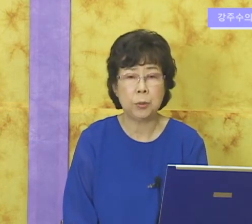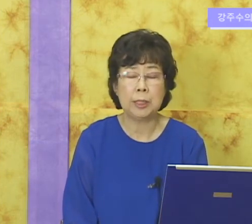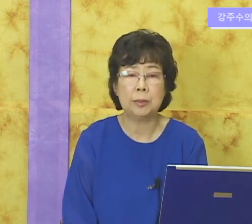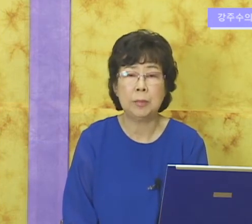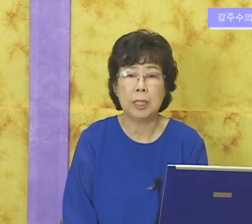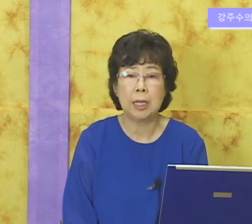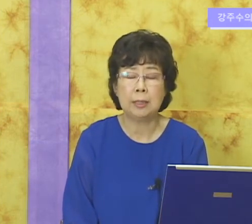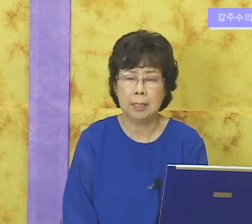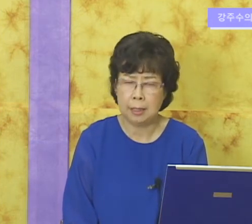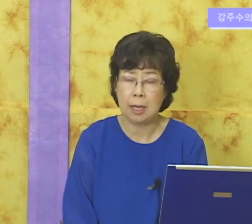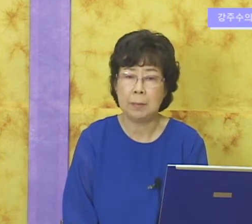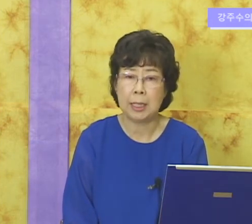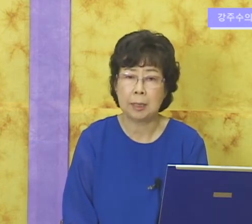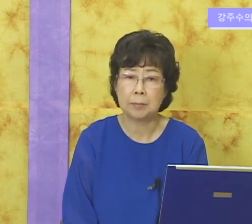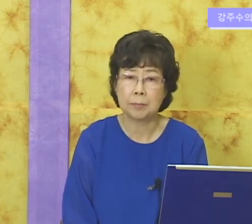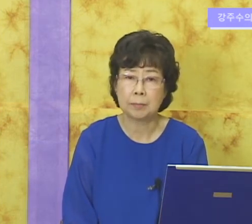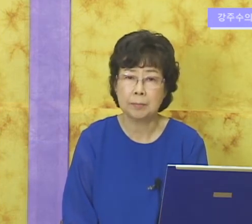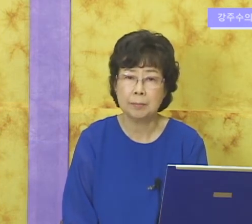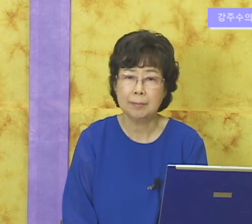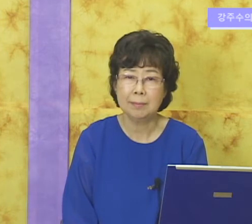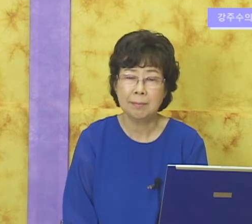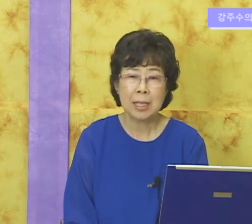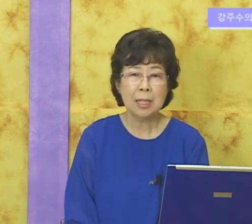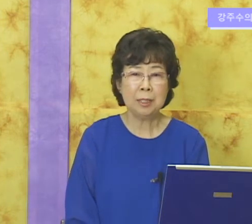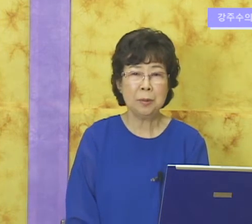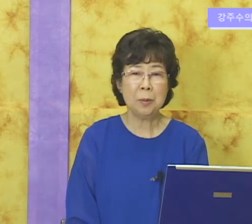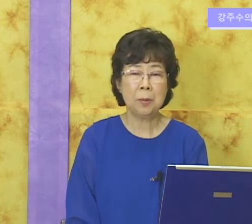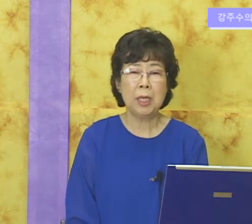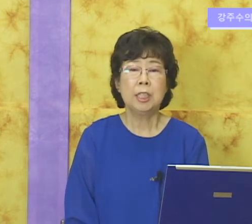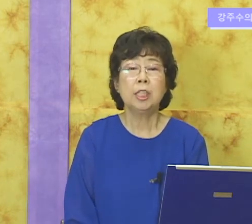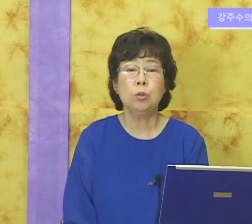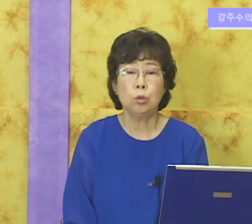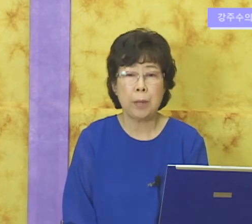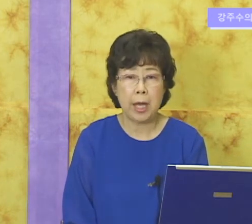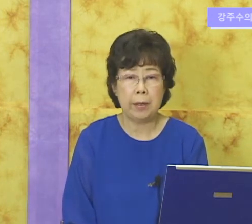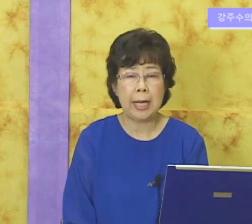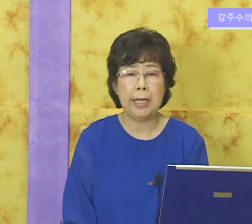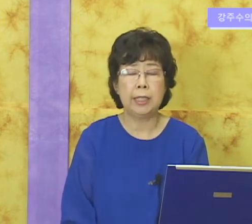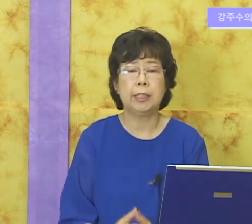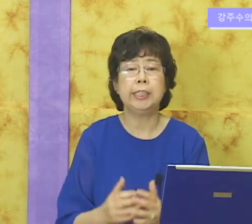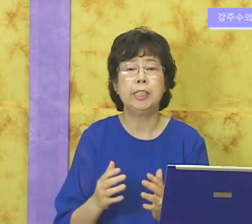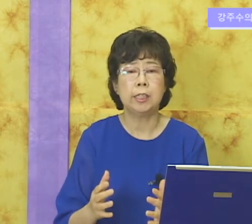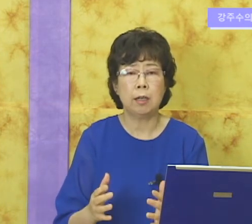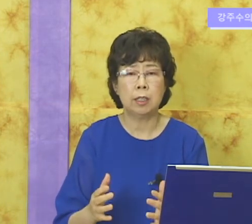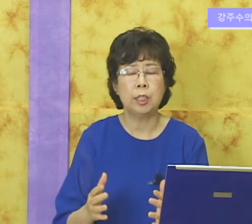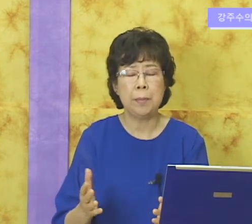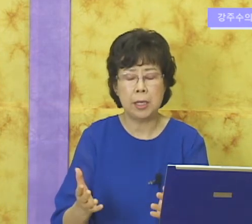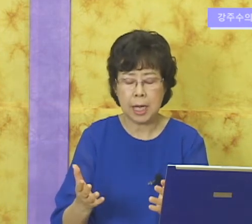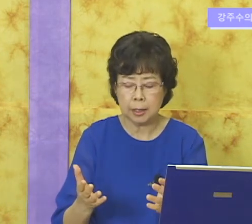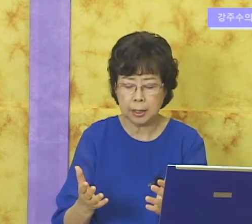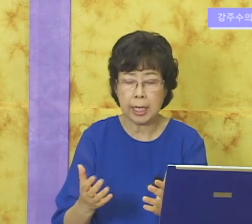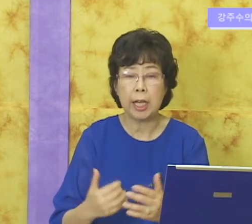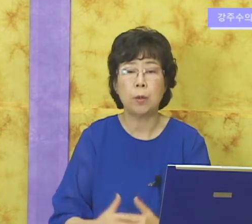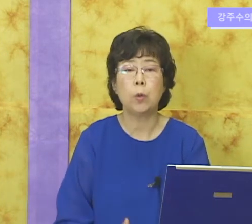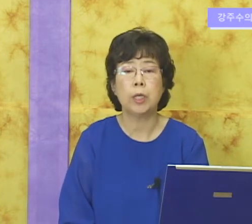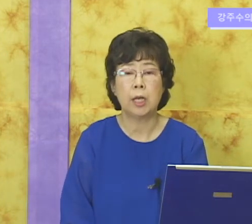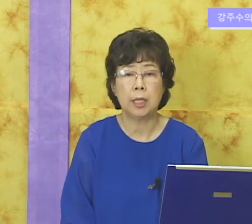가지고 있습니다. 대단합니다. 그리고 선후배 간의 어떤 질서, 선배를 깍듯하게 공경하는